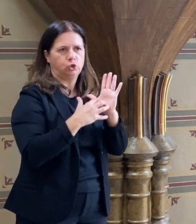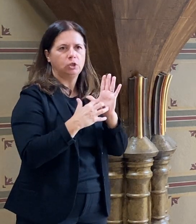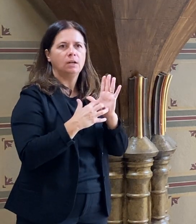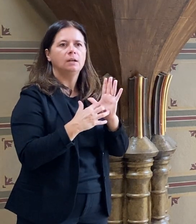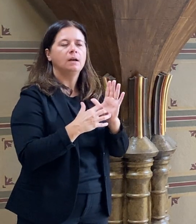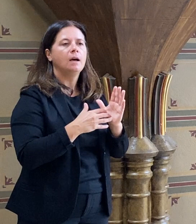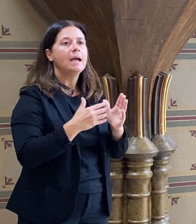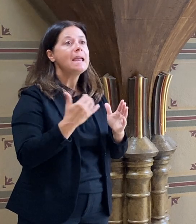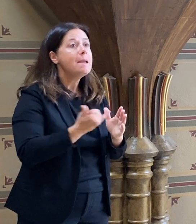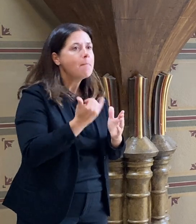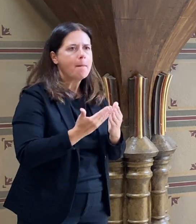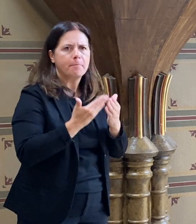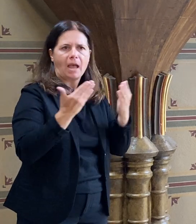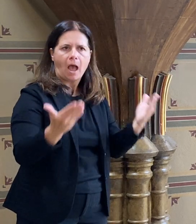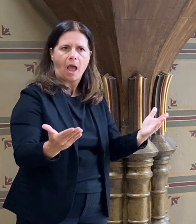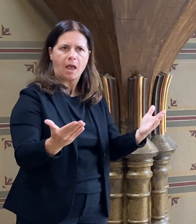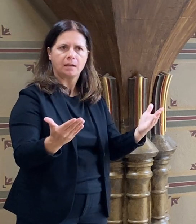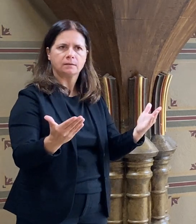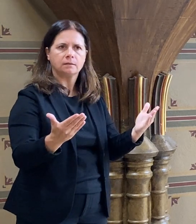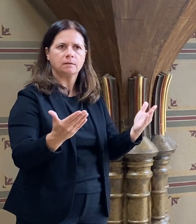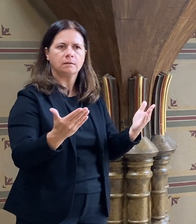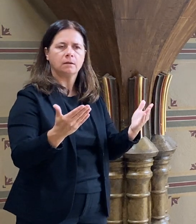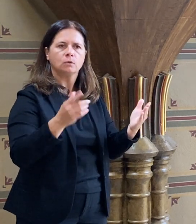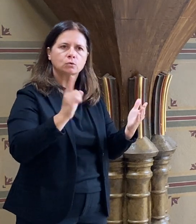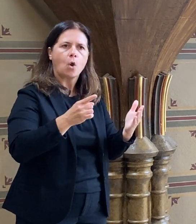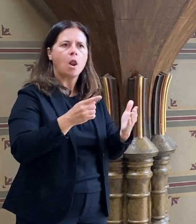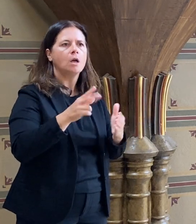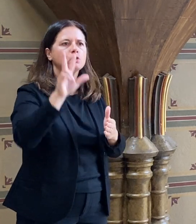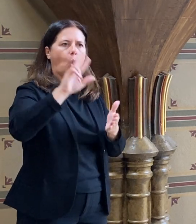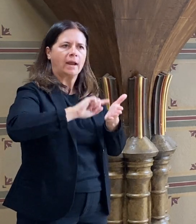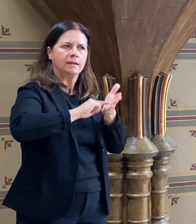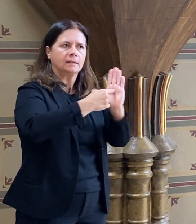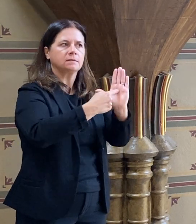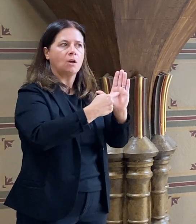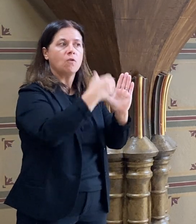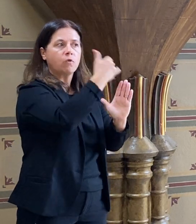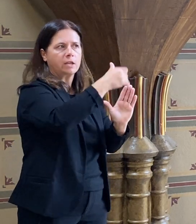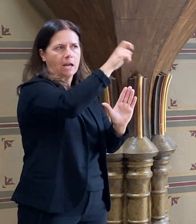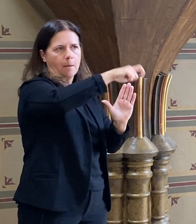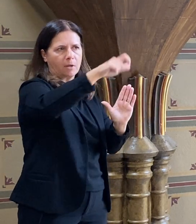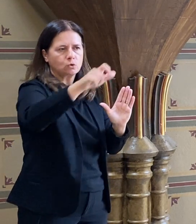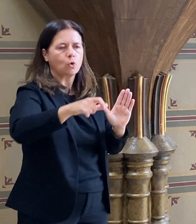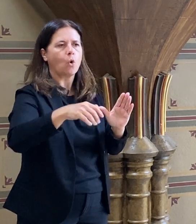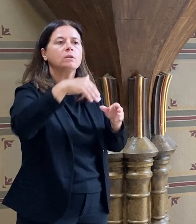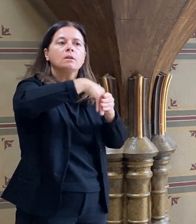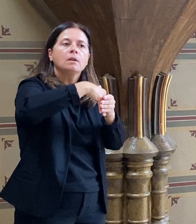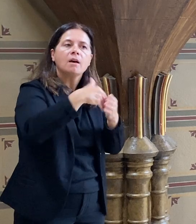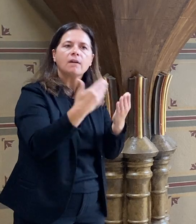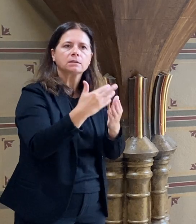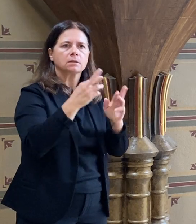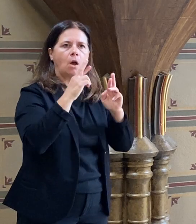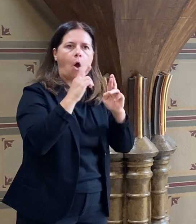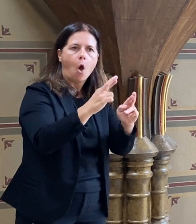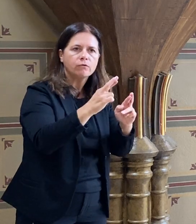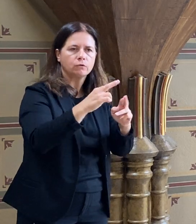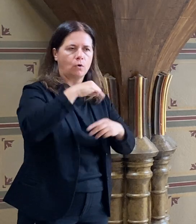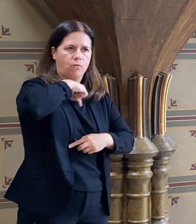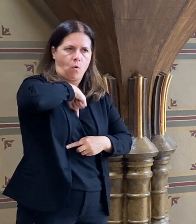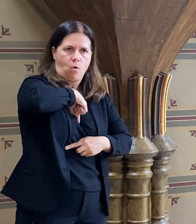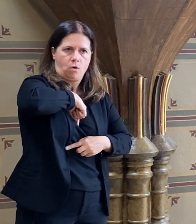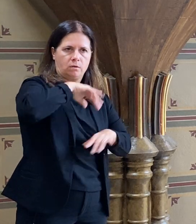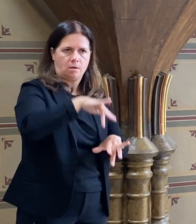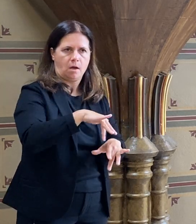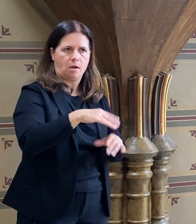Seid allzeit bereit, Zeugnis zu geben vor jedermann über die Hoffnung, die in euch